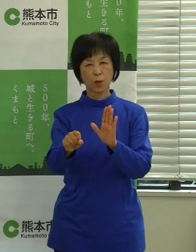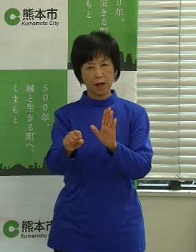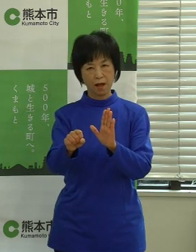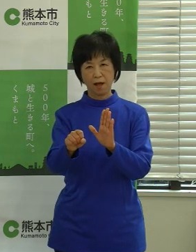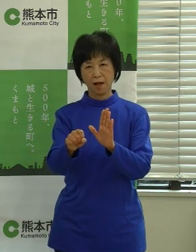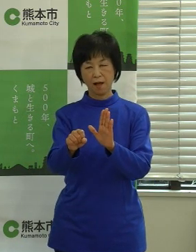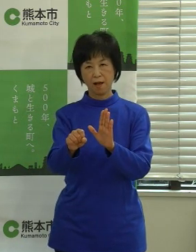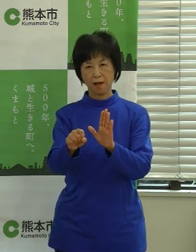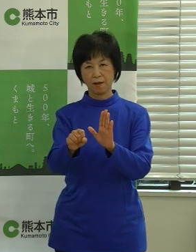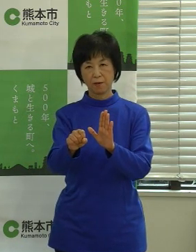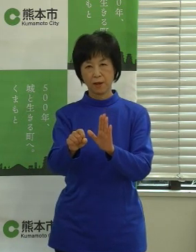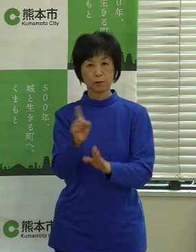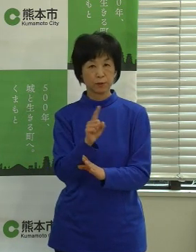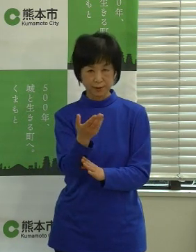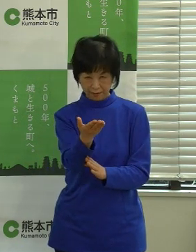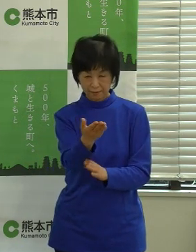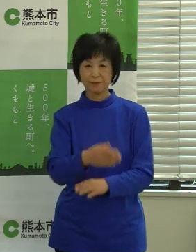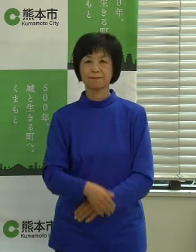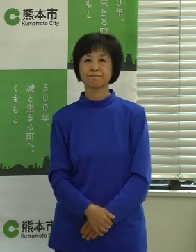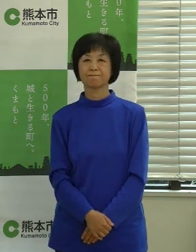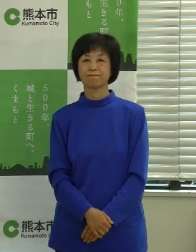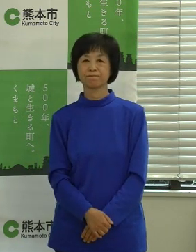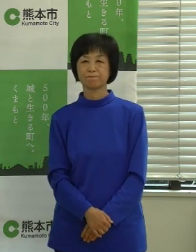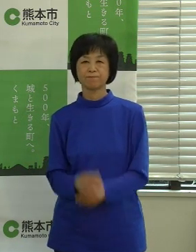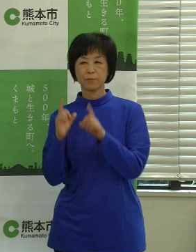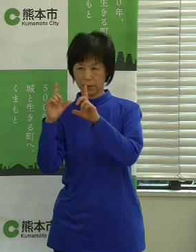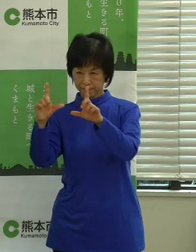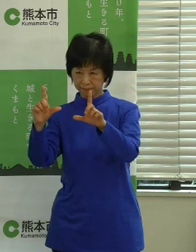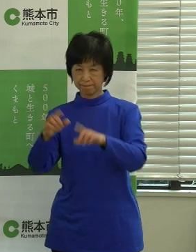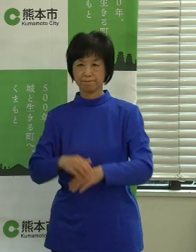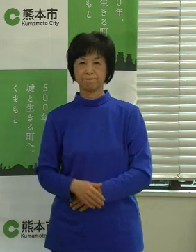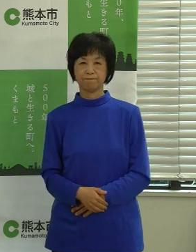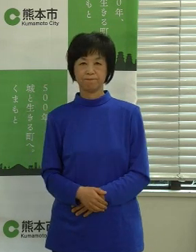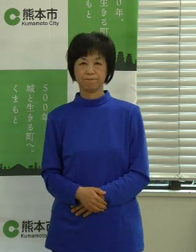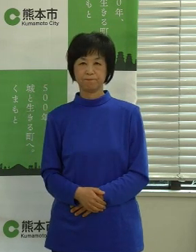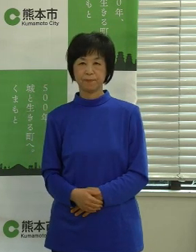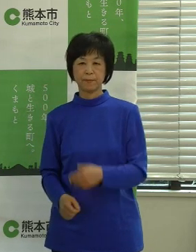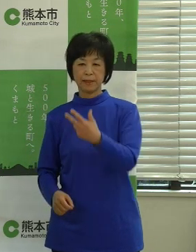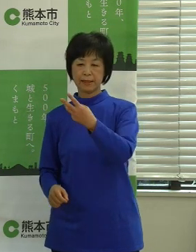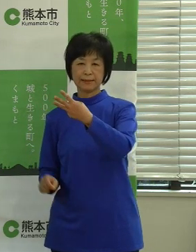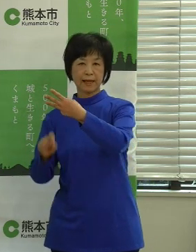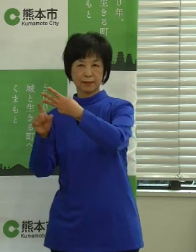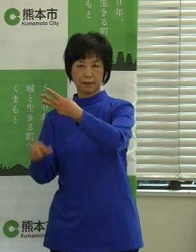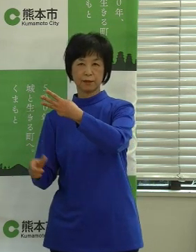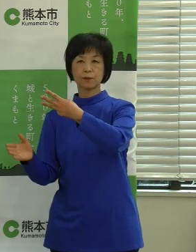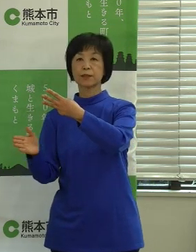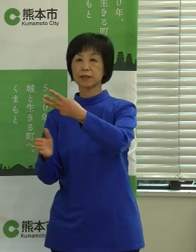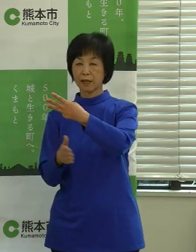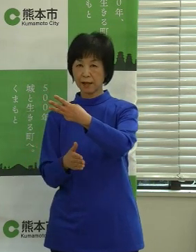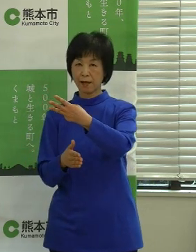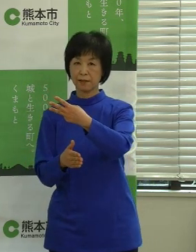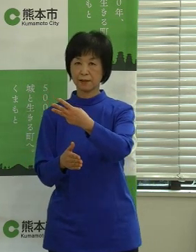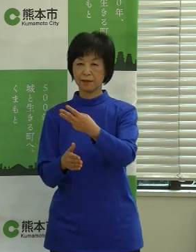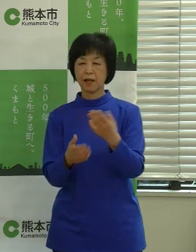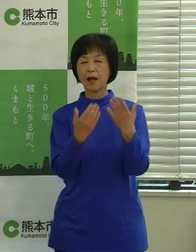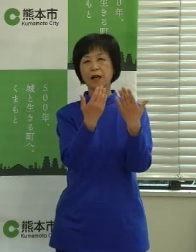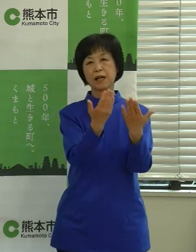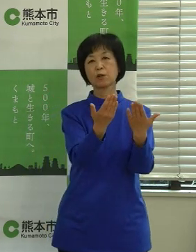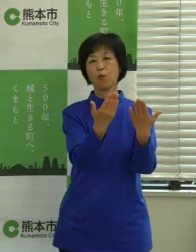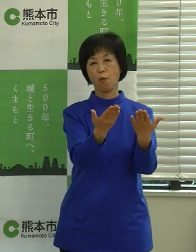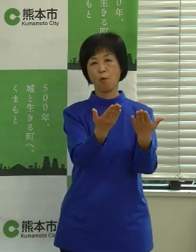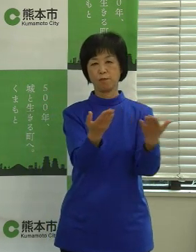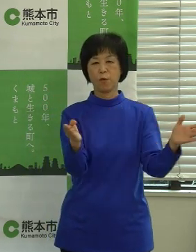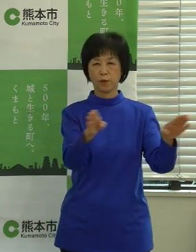この間の効果というか、はい、その辺の受け止めをお願いします。 はい、やはり3月からですね学校の休校もそうです